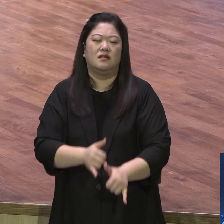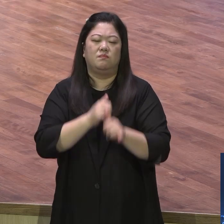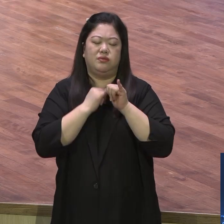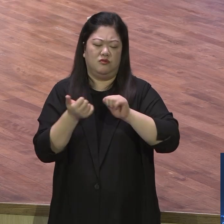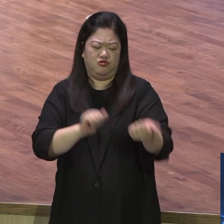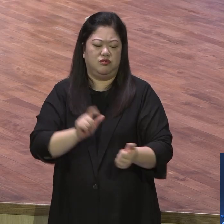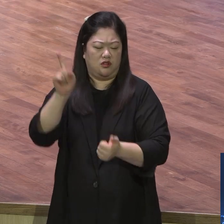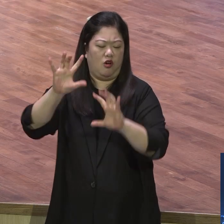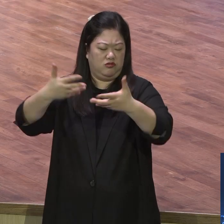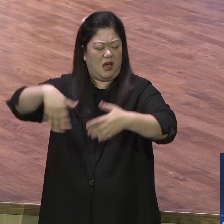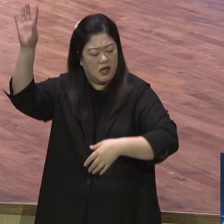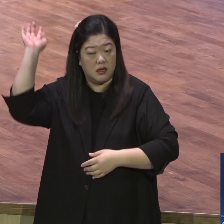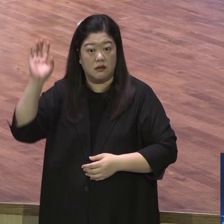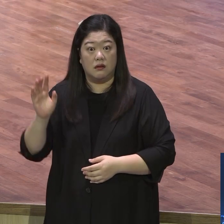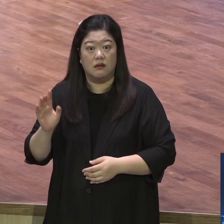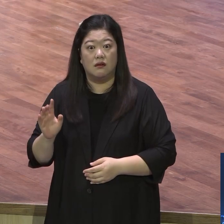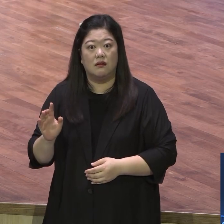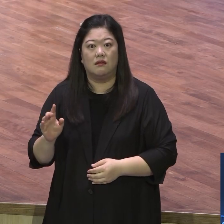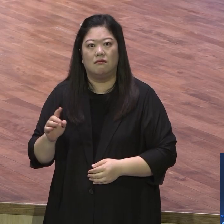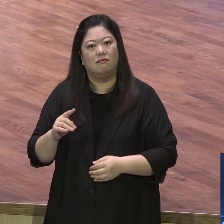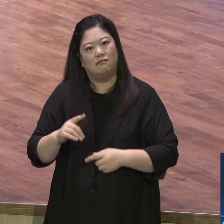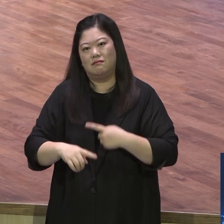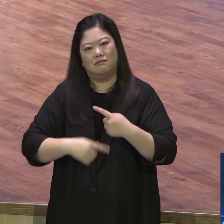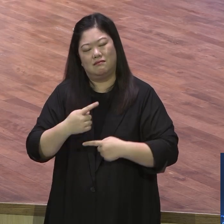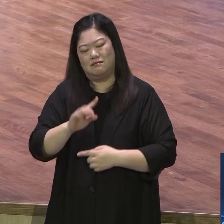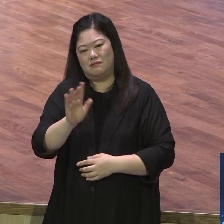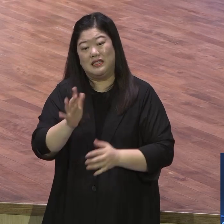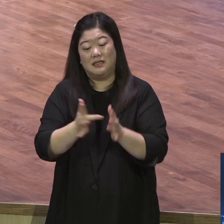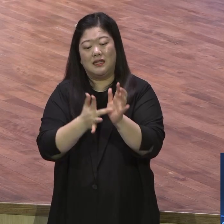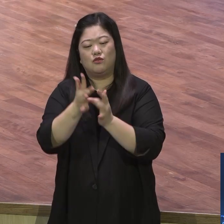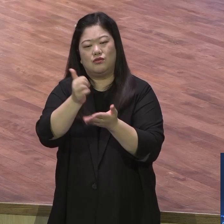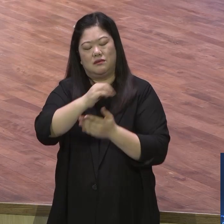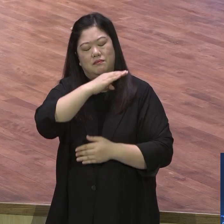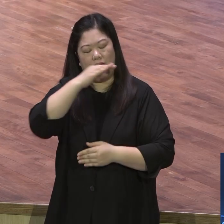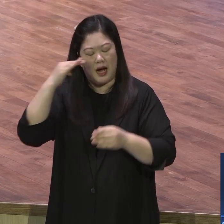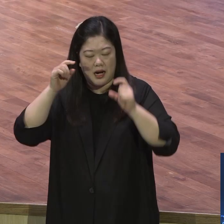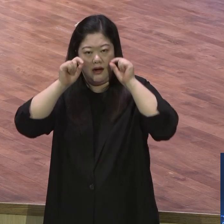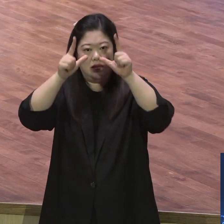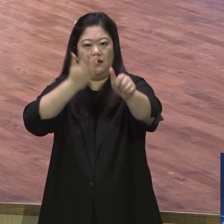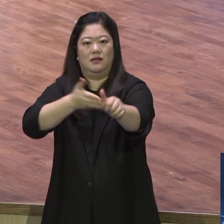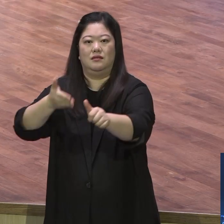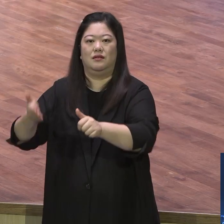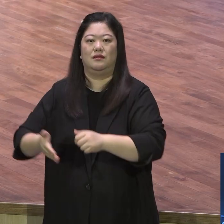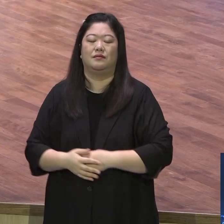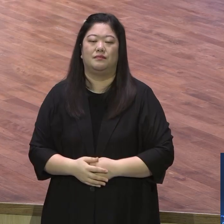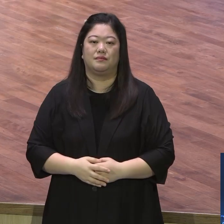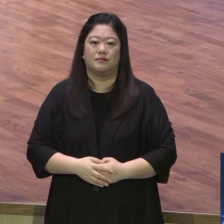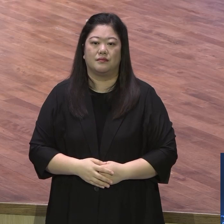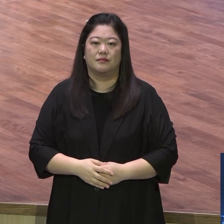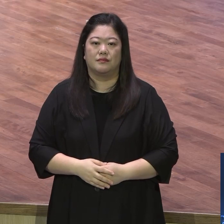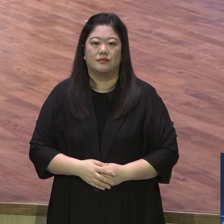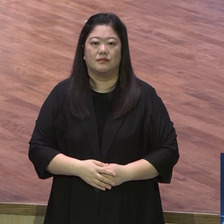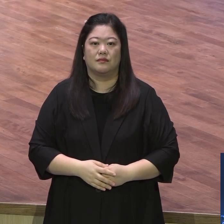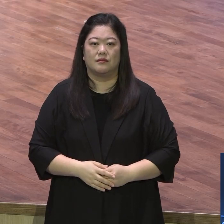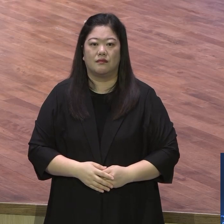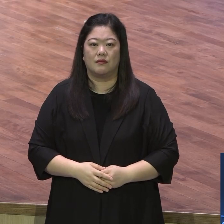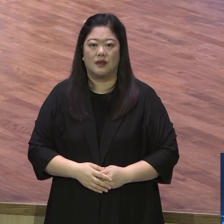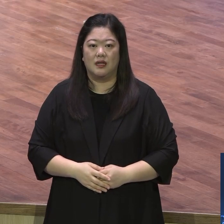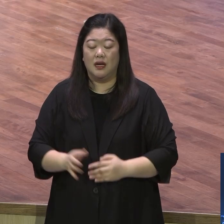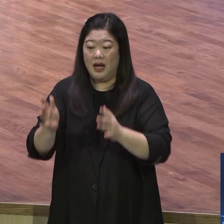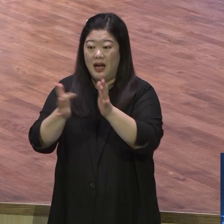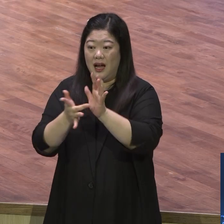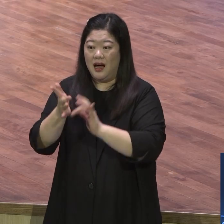예수를 잘 몰라서 그래요 그러니까 날마다 닥치는 영적 문제가 해결이 안 되는 겁니다 문제가